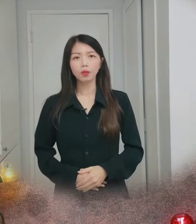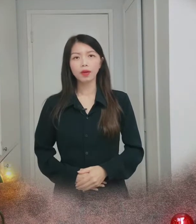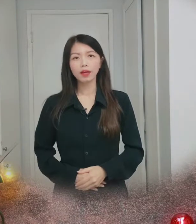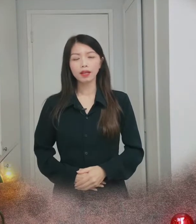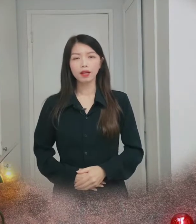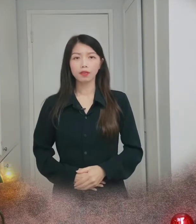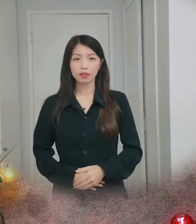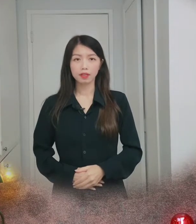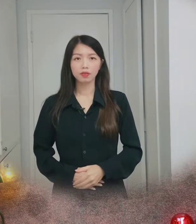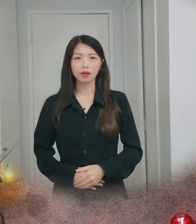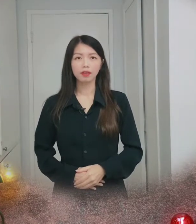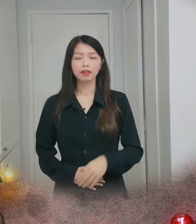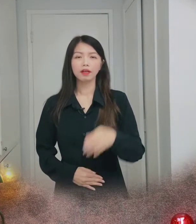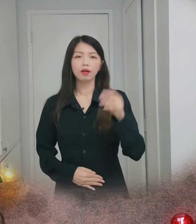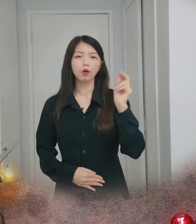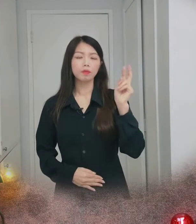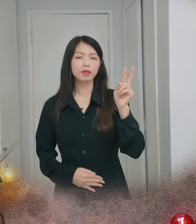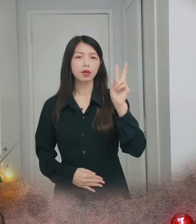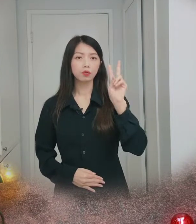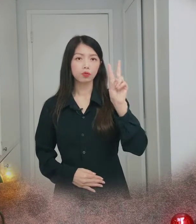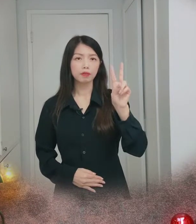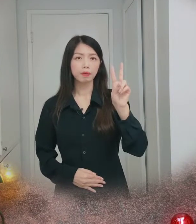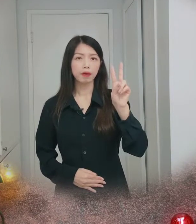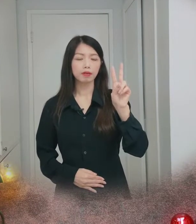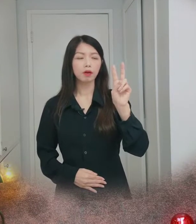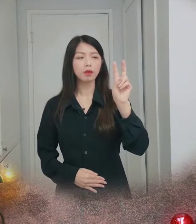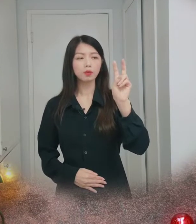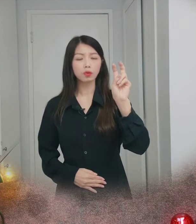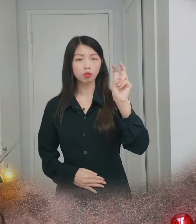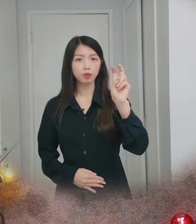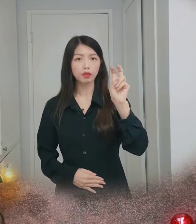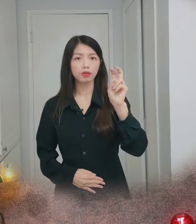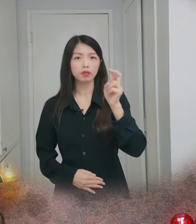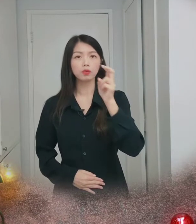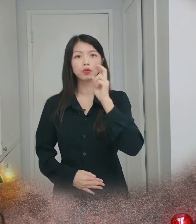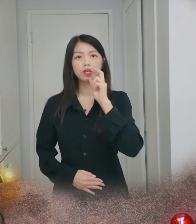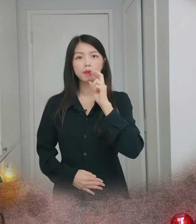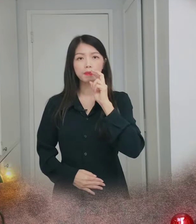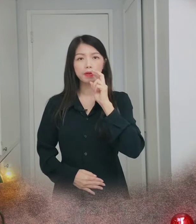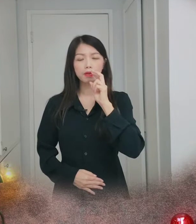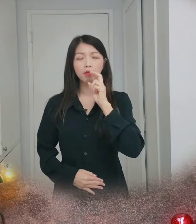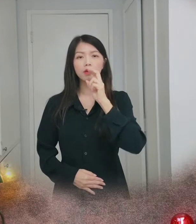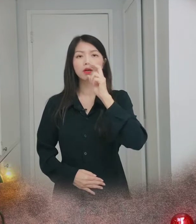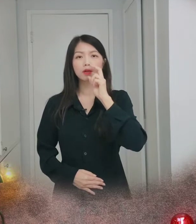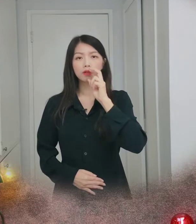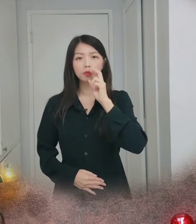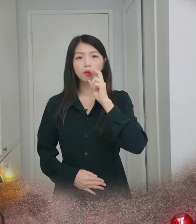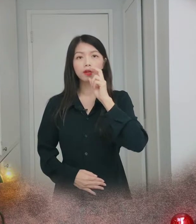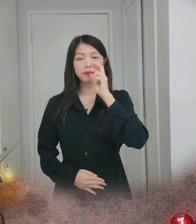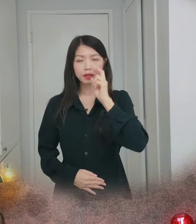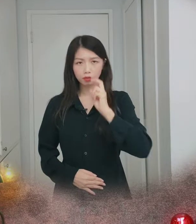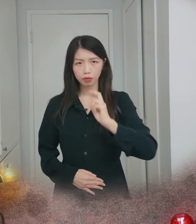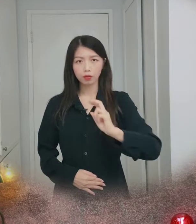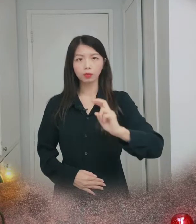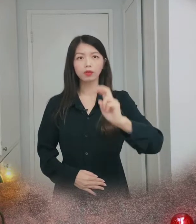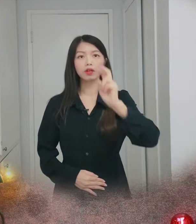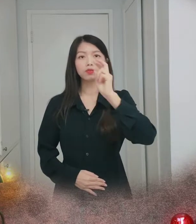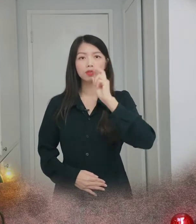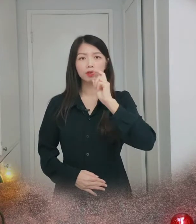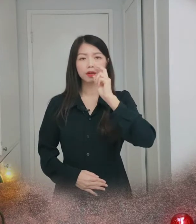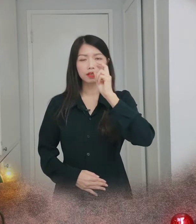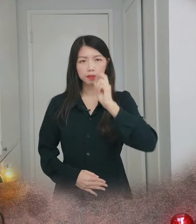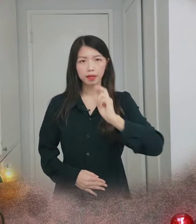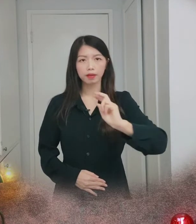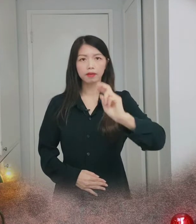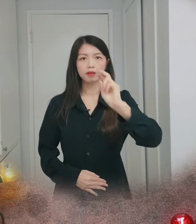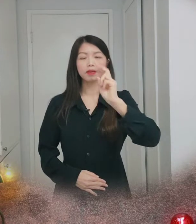노래하니, 노래하다라고 한 뜻의 수어는 검지하고 중지만 펴서 손을 구부려 주시고 입 앞에서 동그라미를 2개 정도